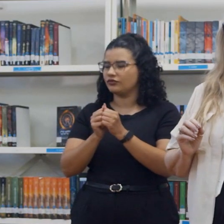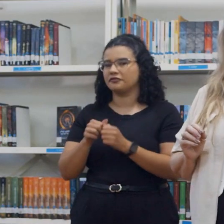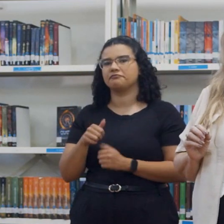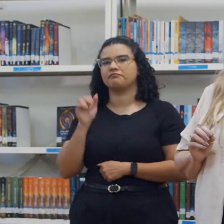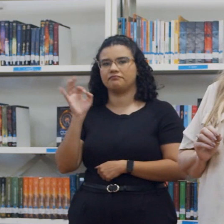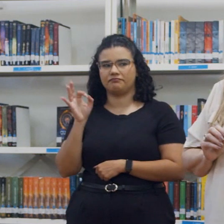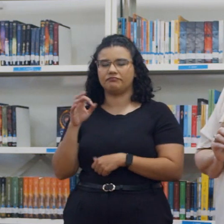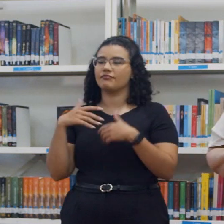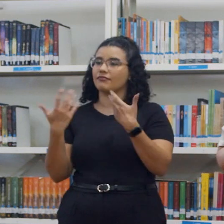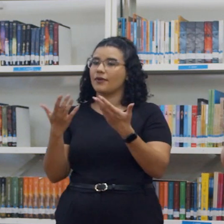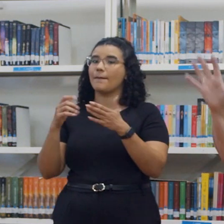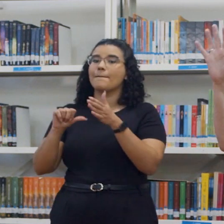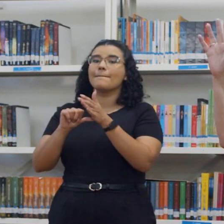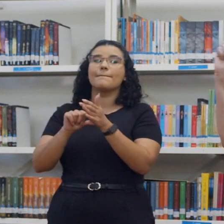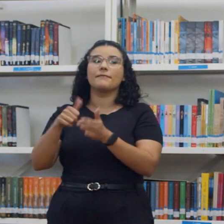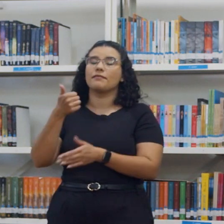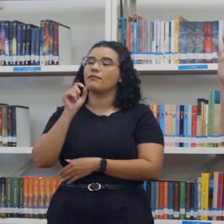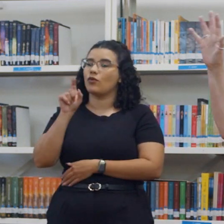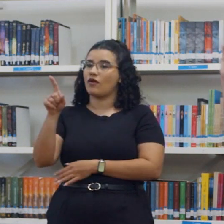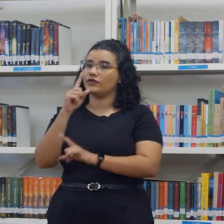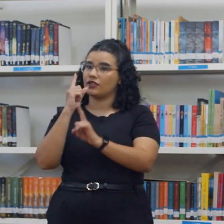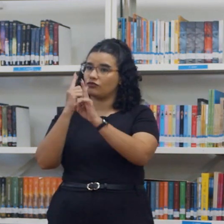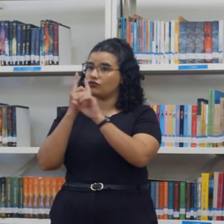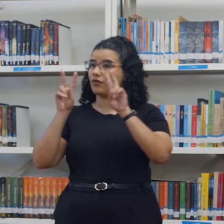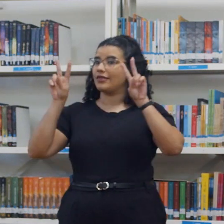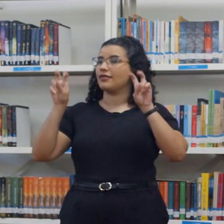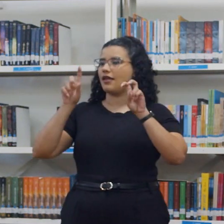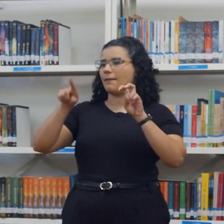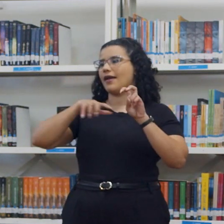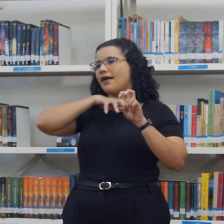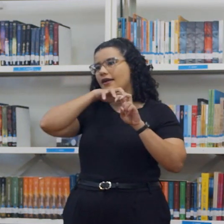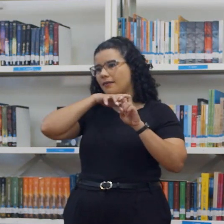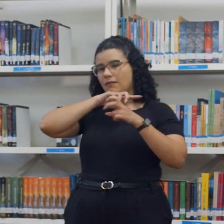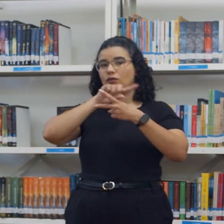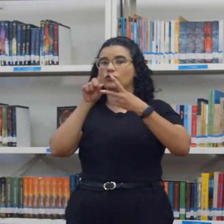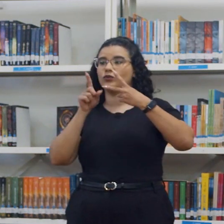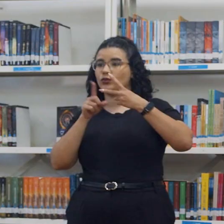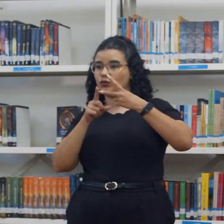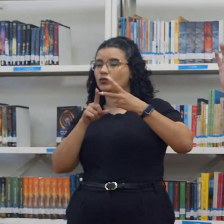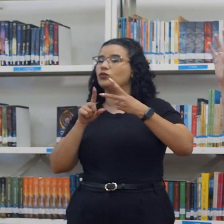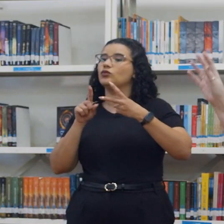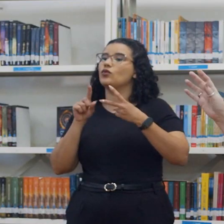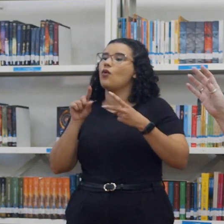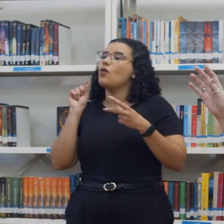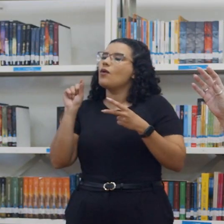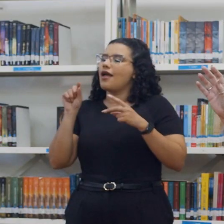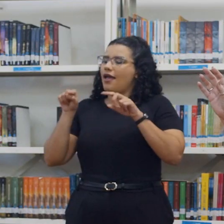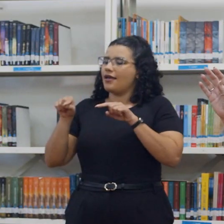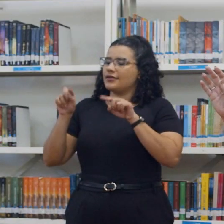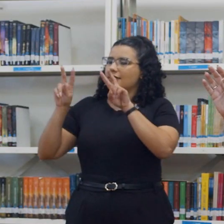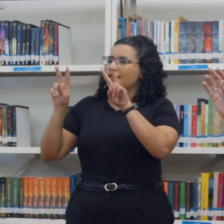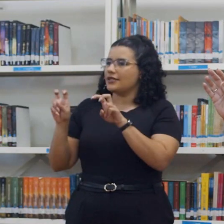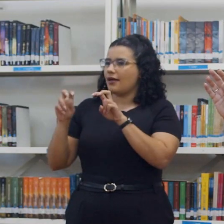faz? A primeira coisa é achar o tema. O tema é animal. A segunda coisa é sobre o que, sobre esse tema,